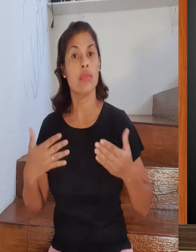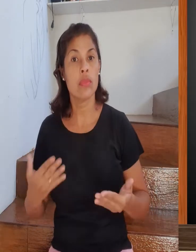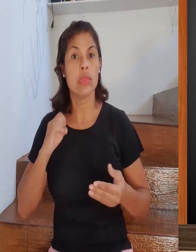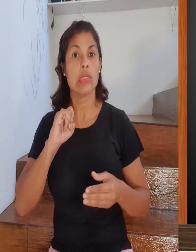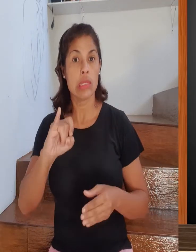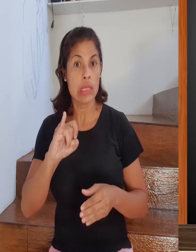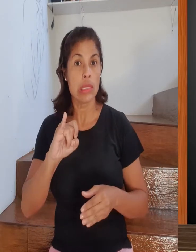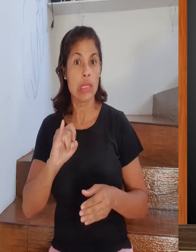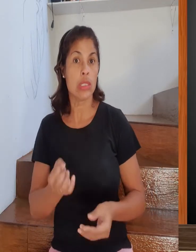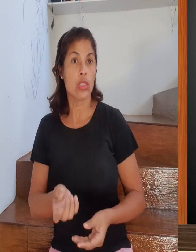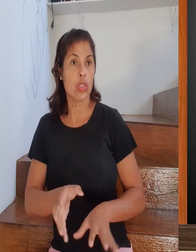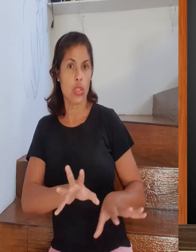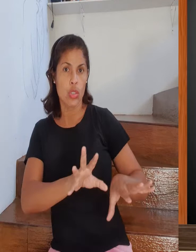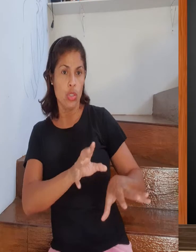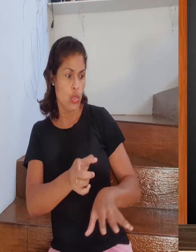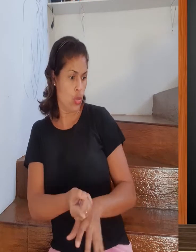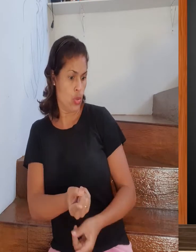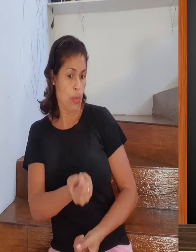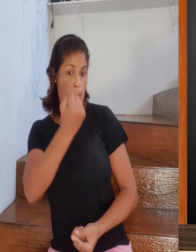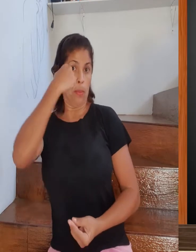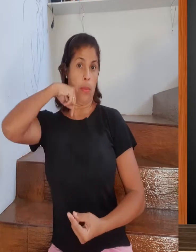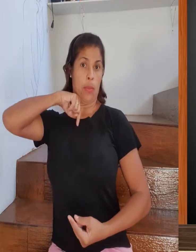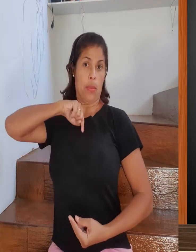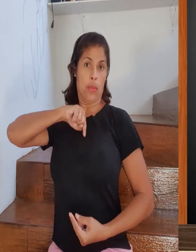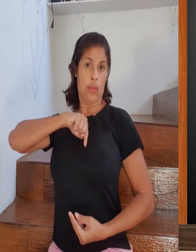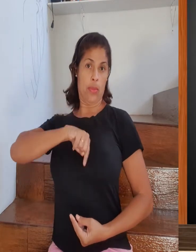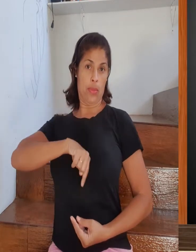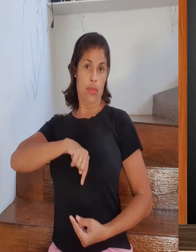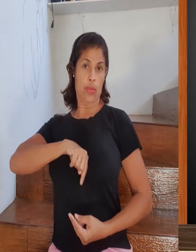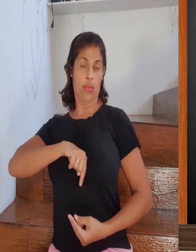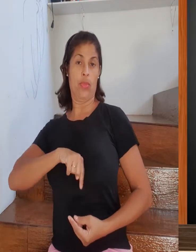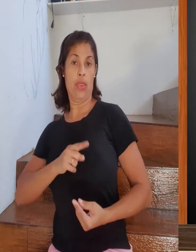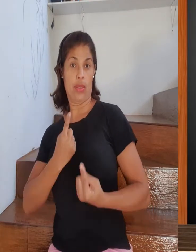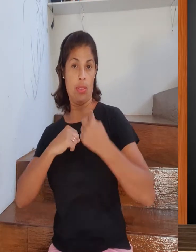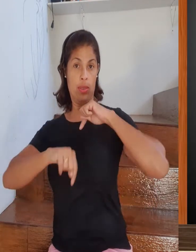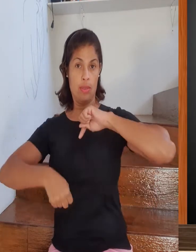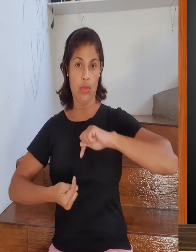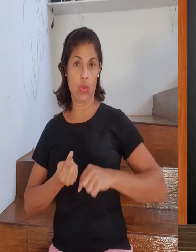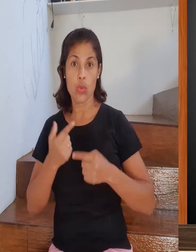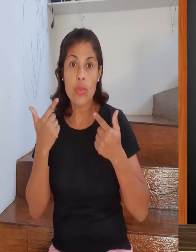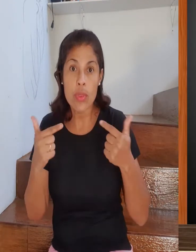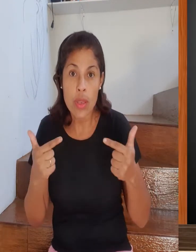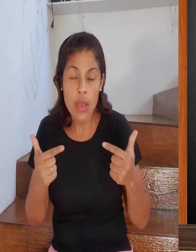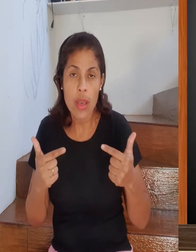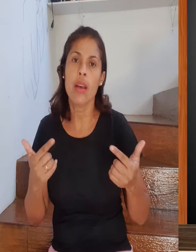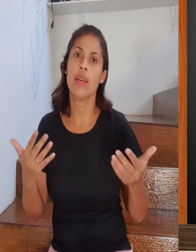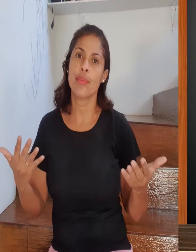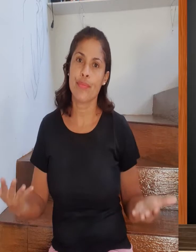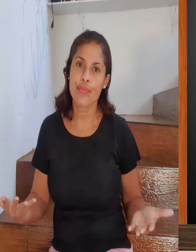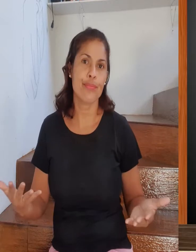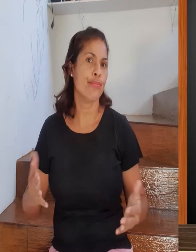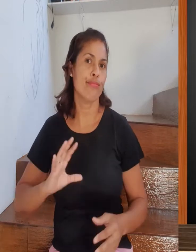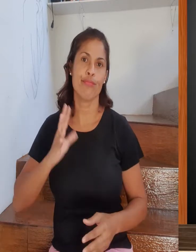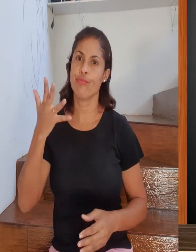Portanto, se não há essa passagem, ou seja, penetração do fármaco na circulação sanguínea, nós